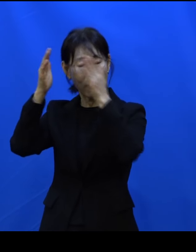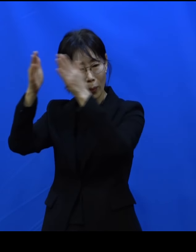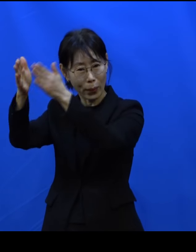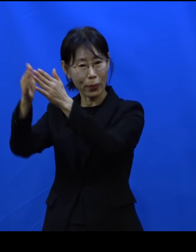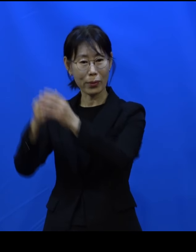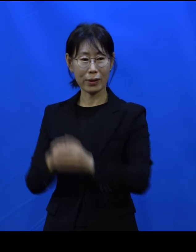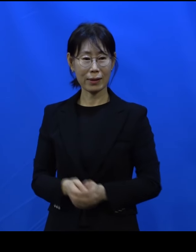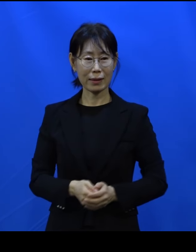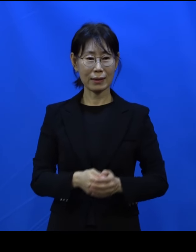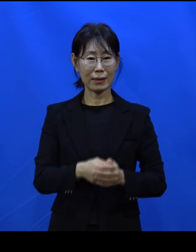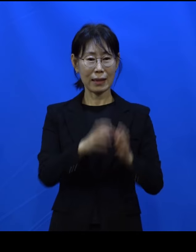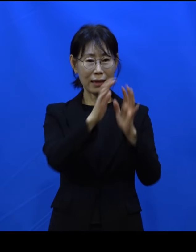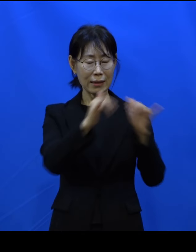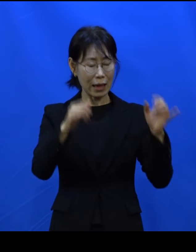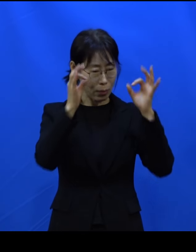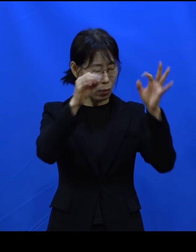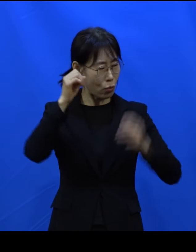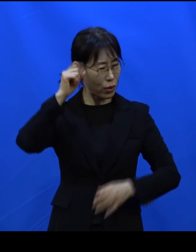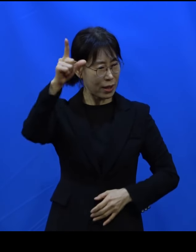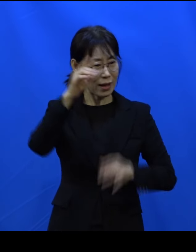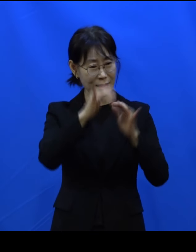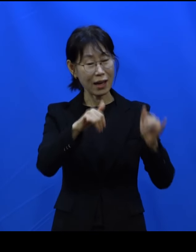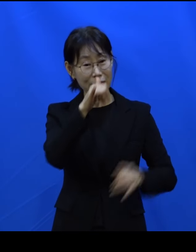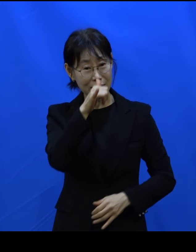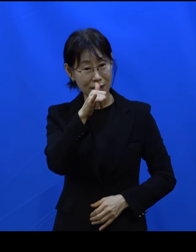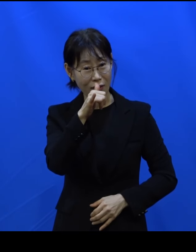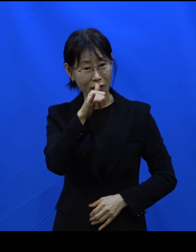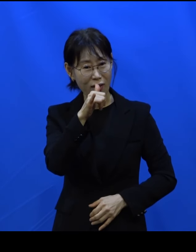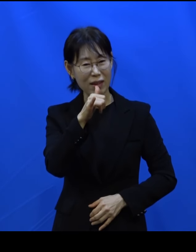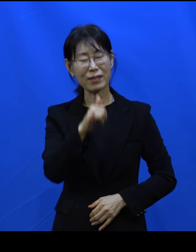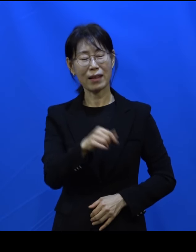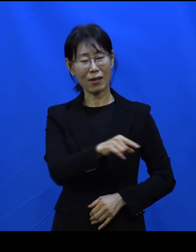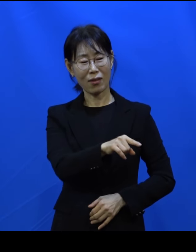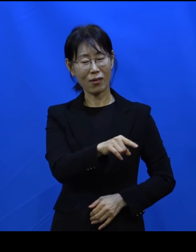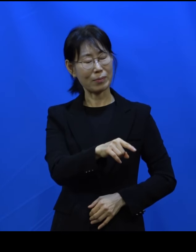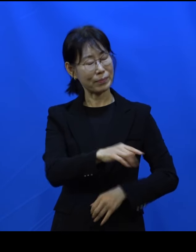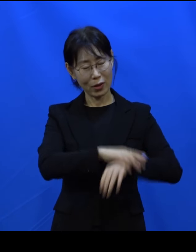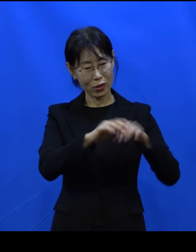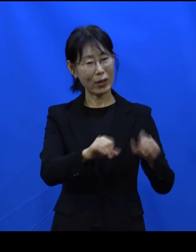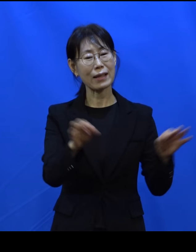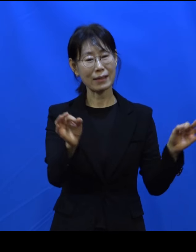위대해 보였던 인간도 다 희미해지고 그리스도만 남아야 돼요.